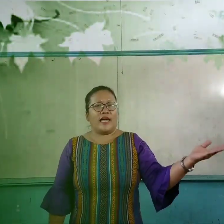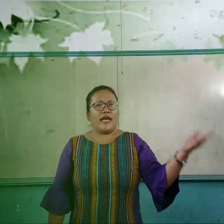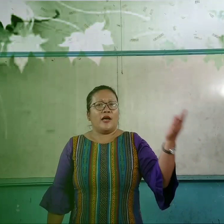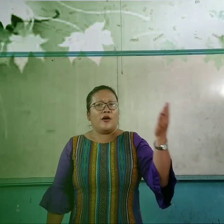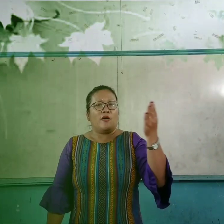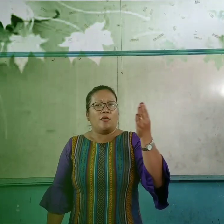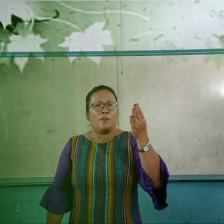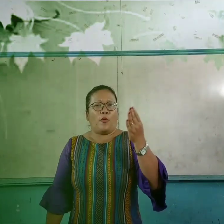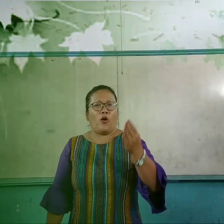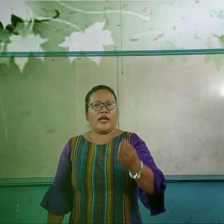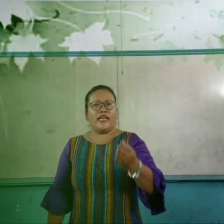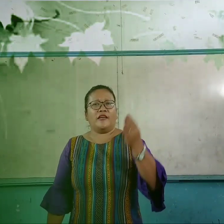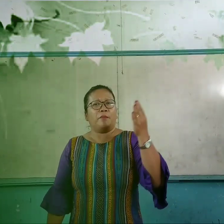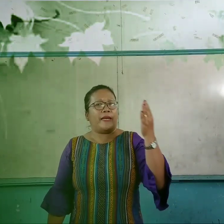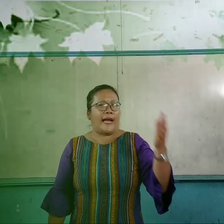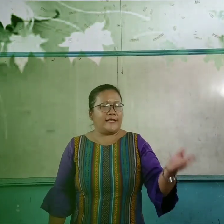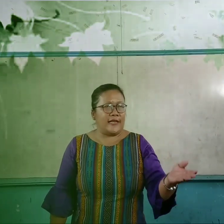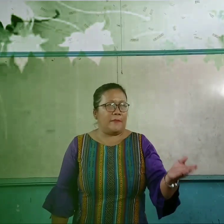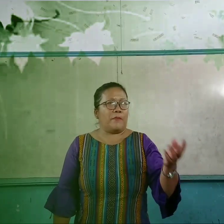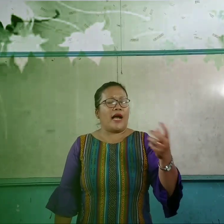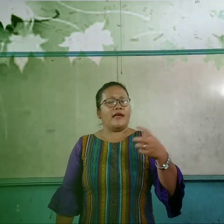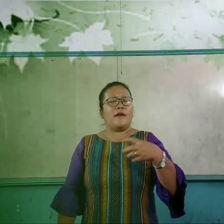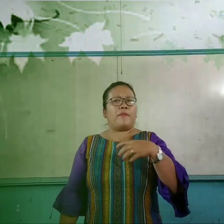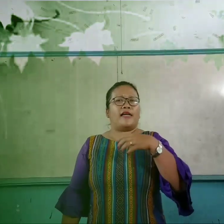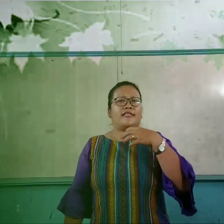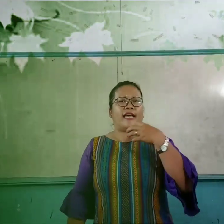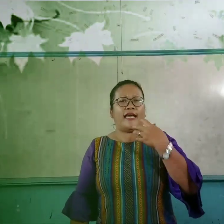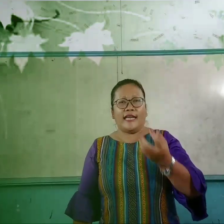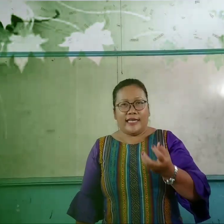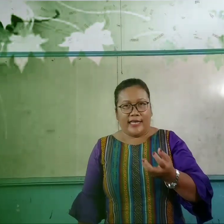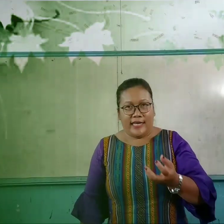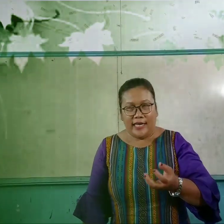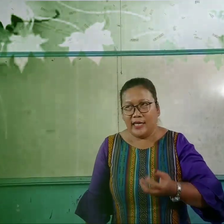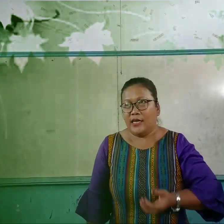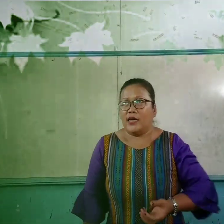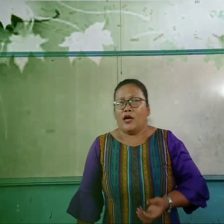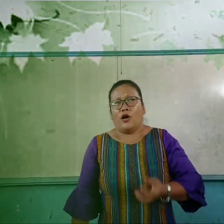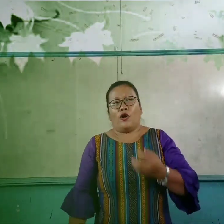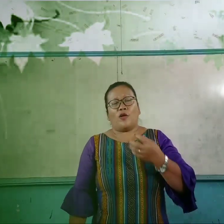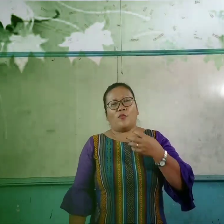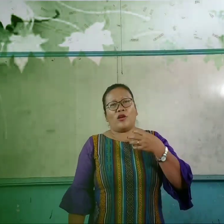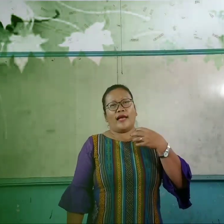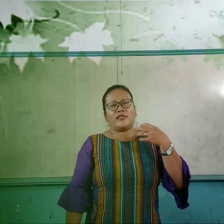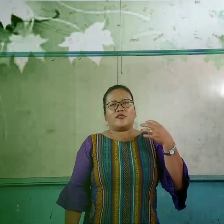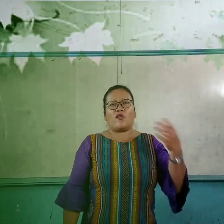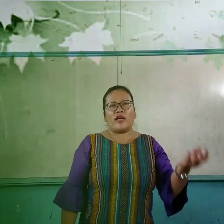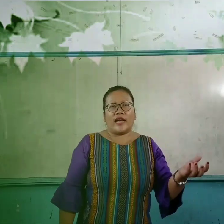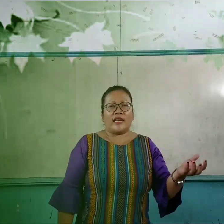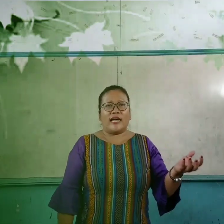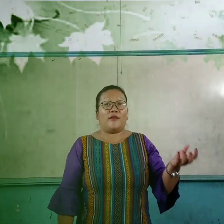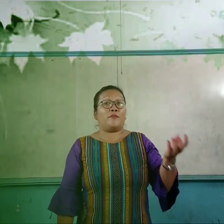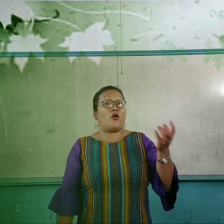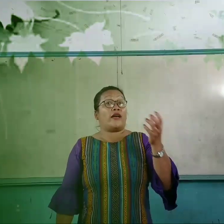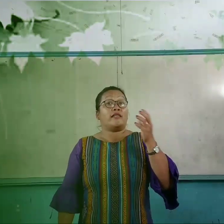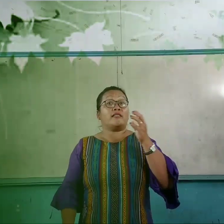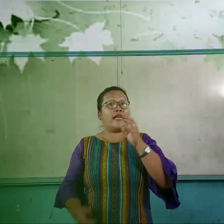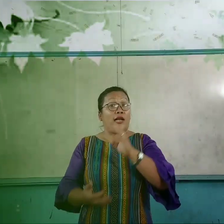fase polikerase. Pada fase ini hormon estrogen dan